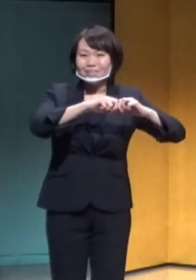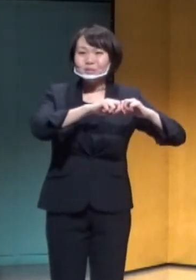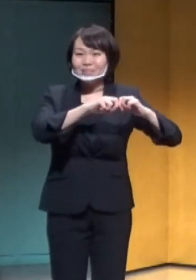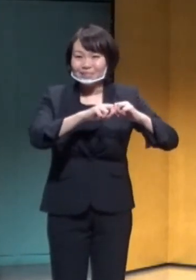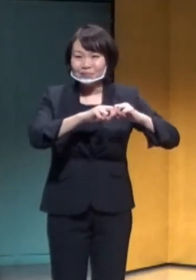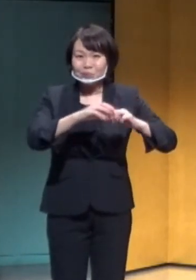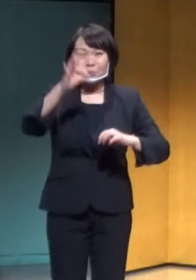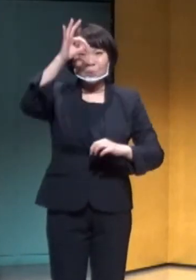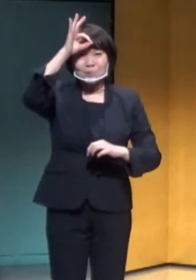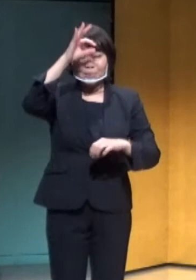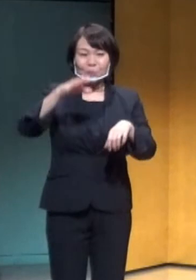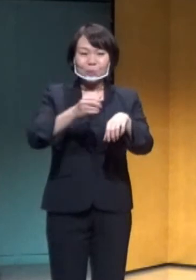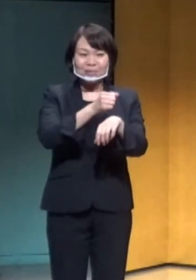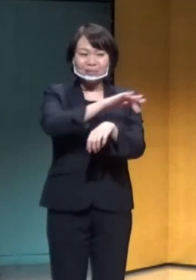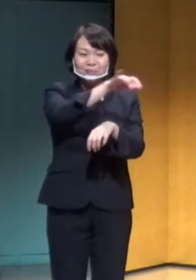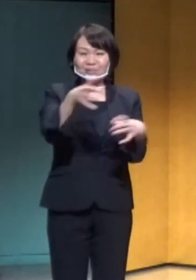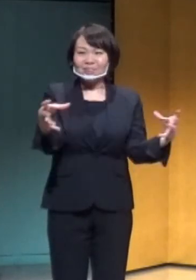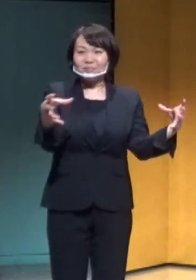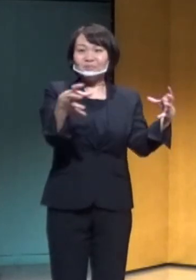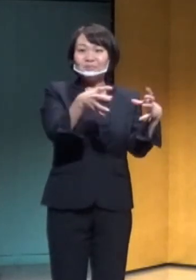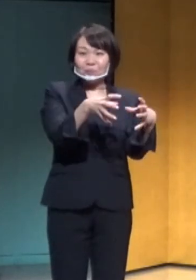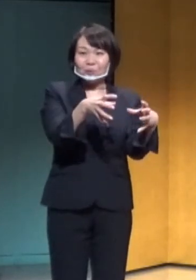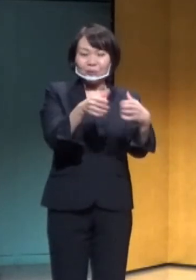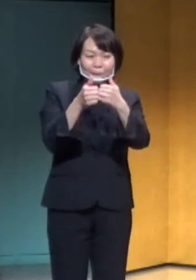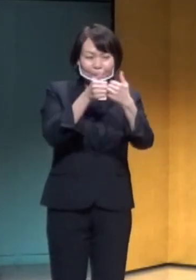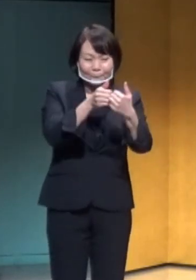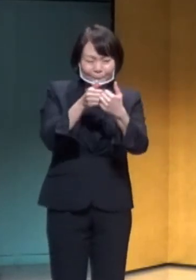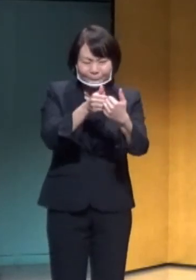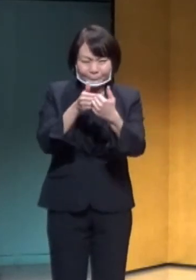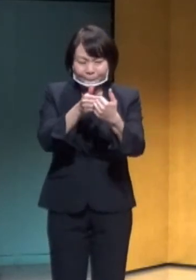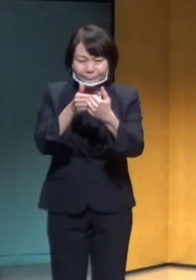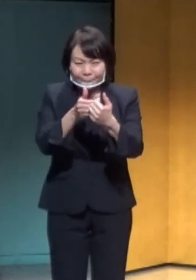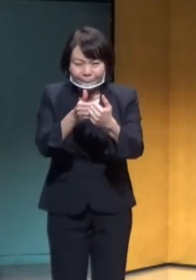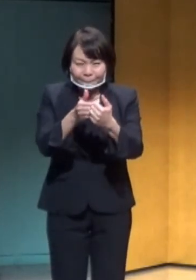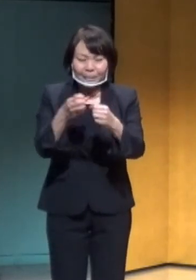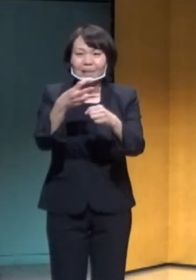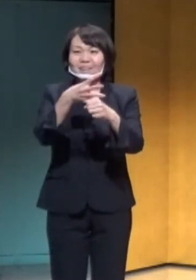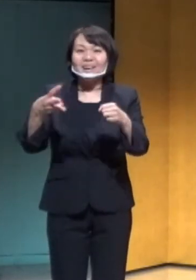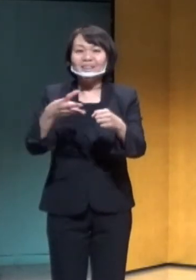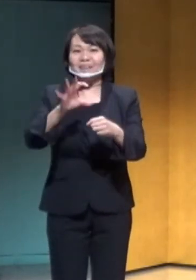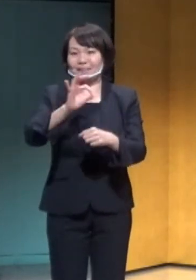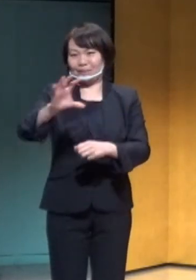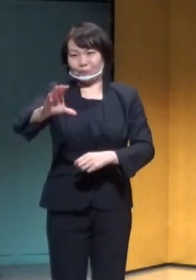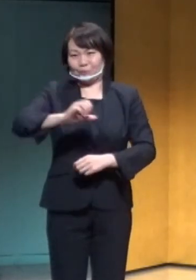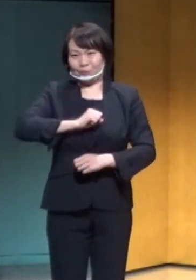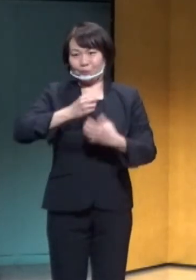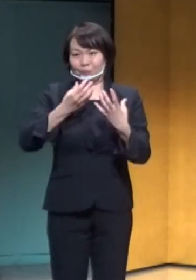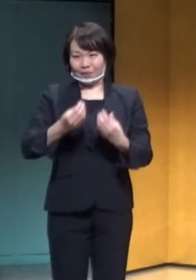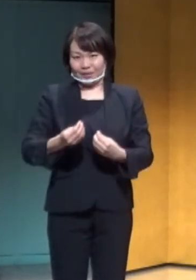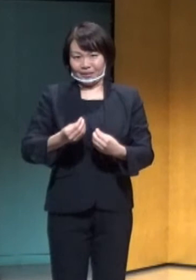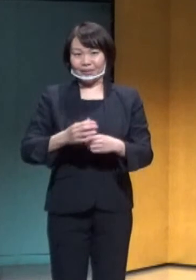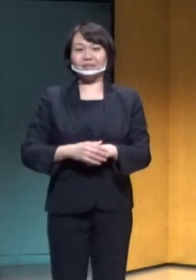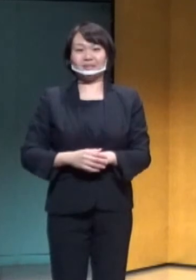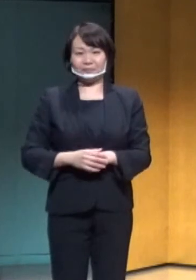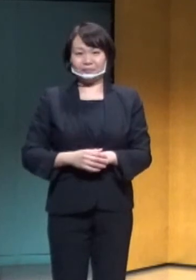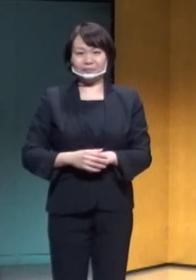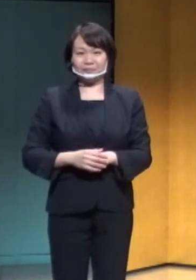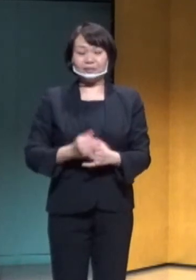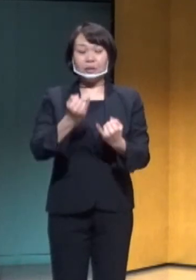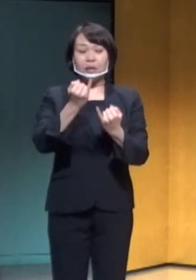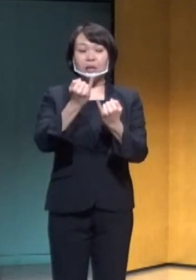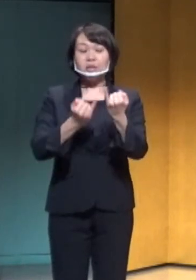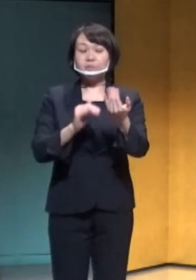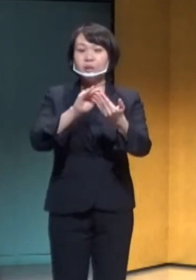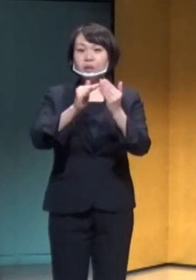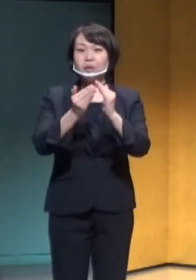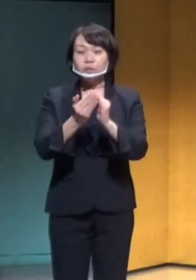代表選手が見事銅メダルを獲得されました。セルビア共和国のホストタウンとして、これ